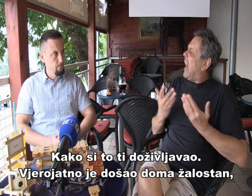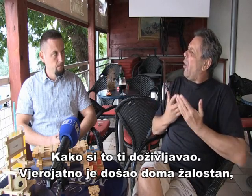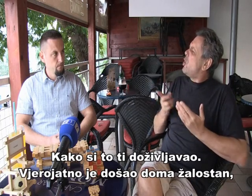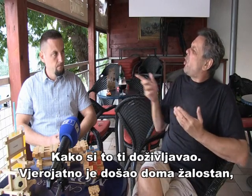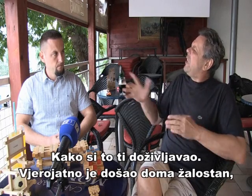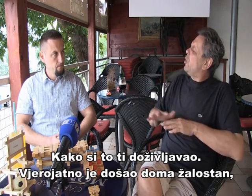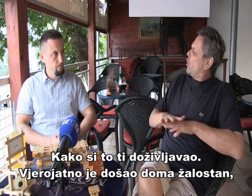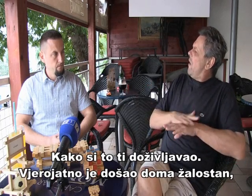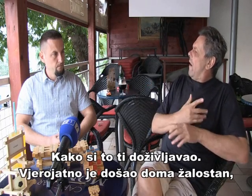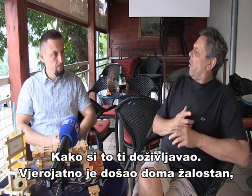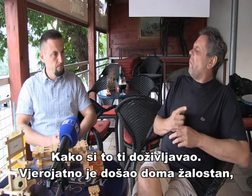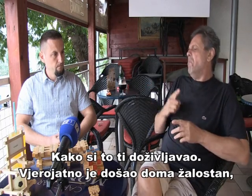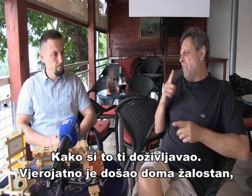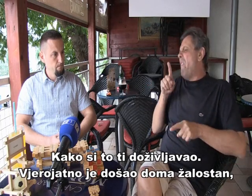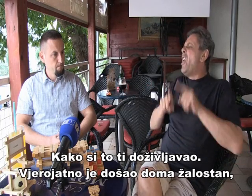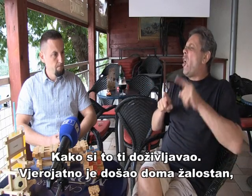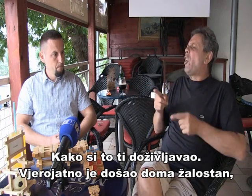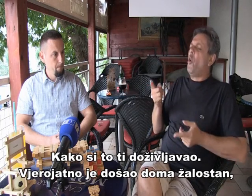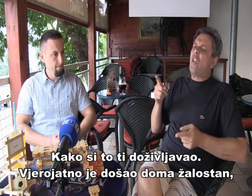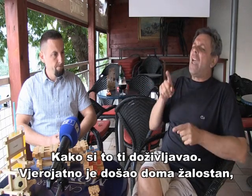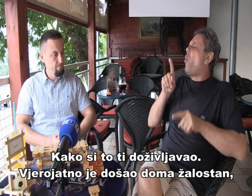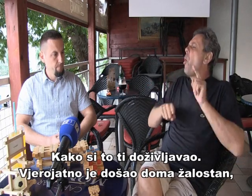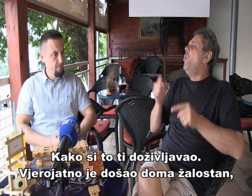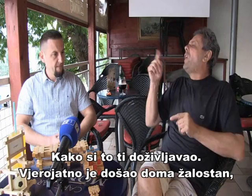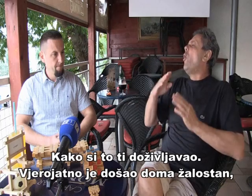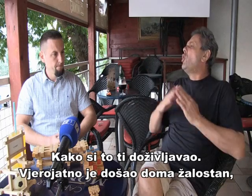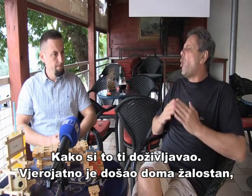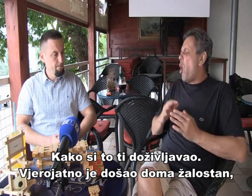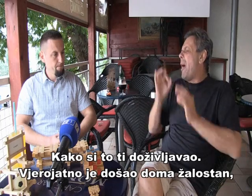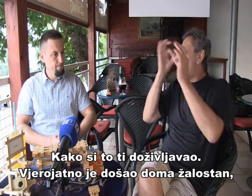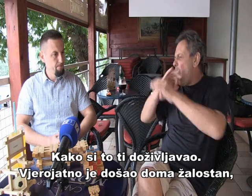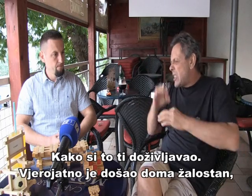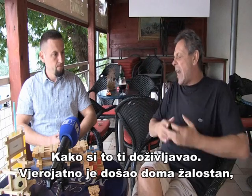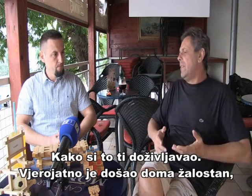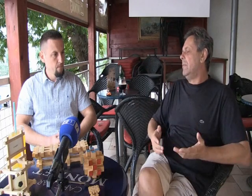Kako si to ti doživljavao? Vjerojatno je koji puta došao doma žalostan,